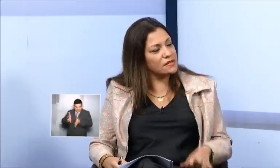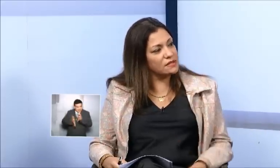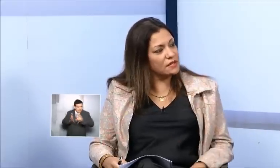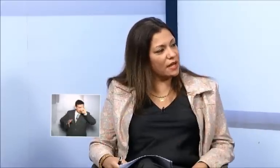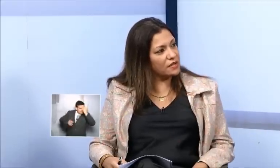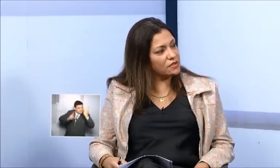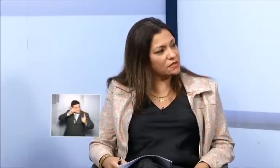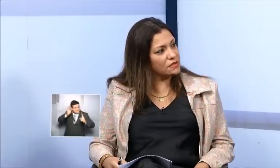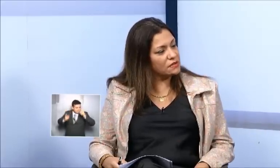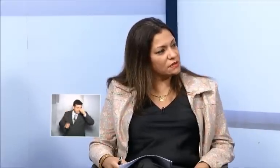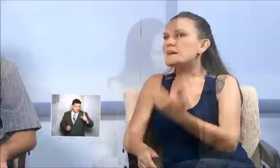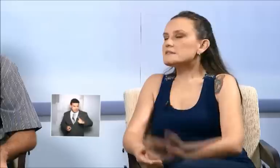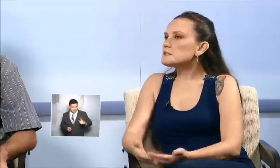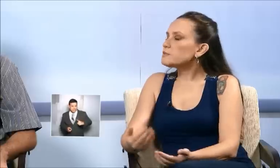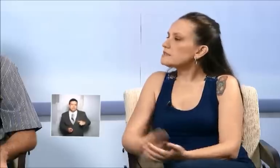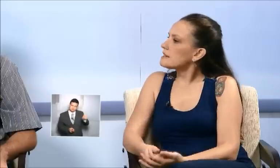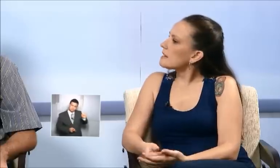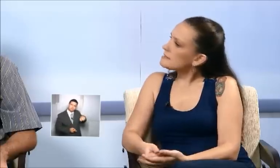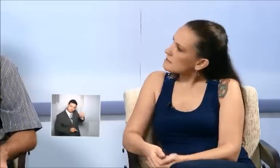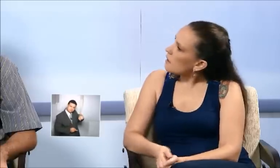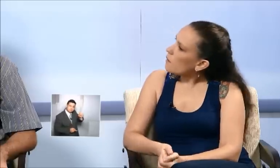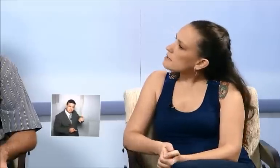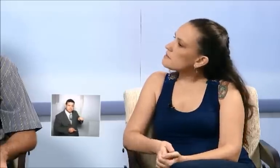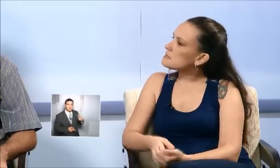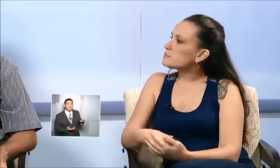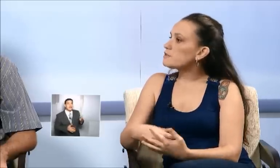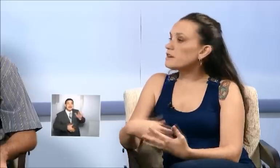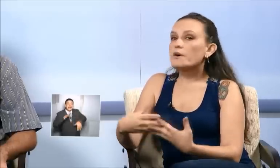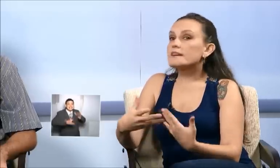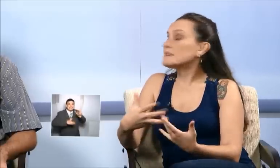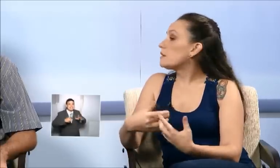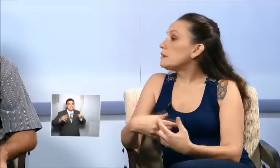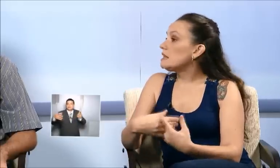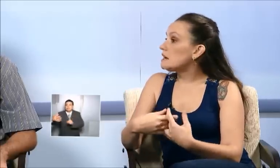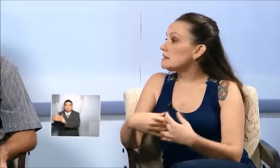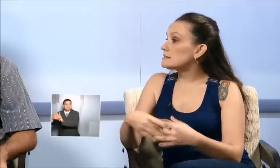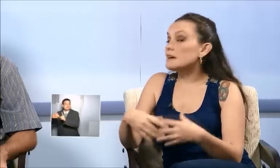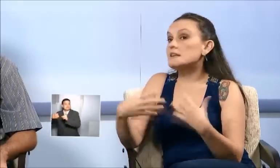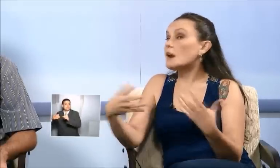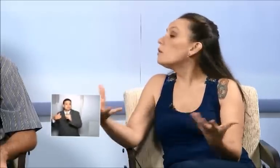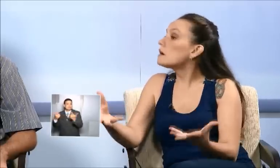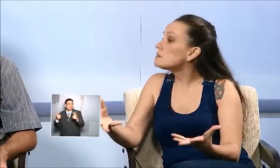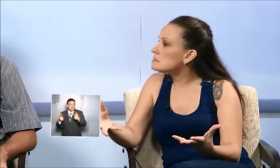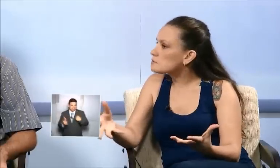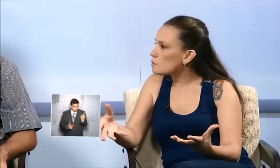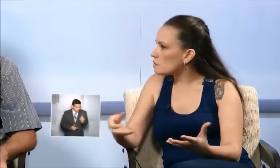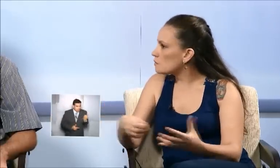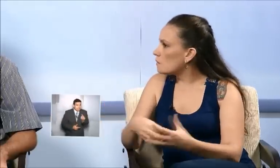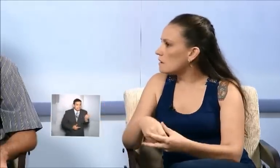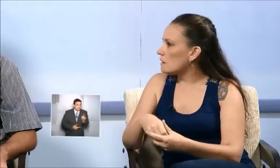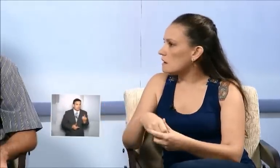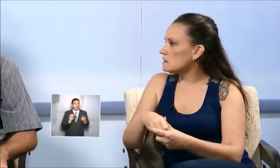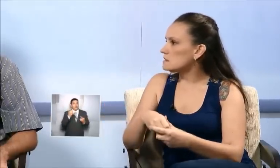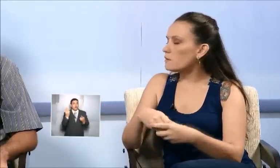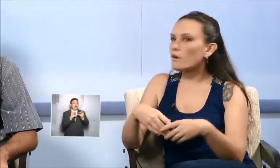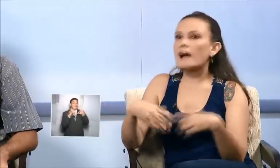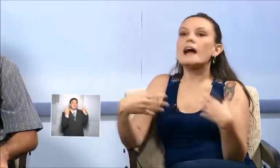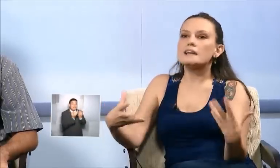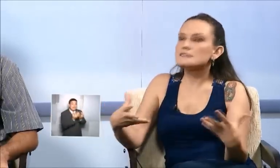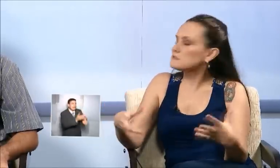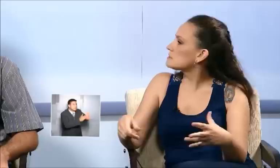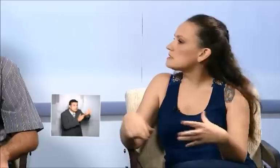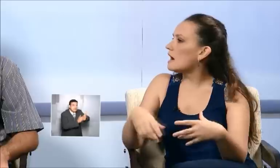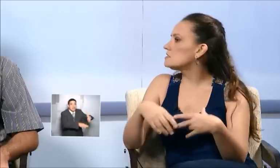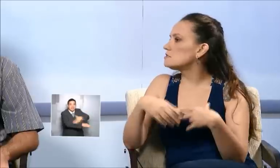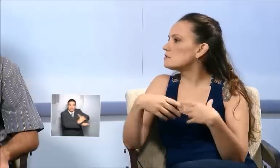quais necessidades? Às vezes por segregação, às vezes por vergonha da família em sair na rua com esse surdo, em colocar